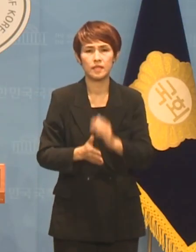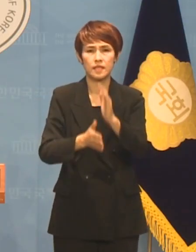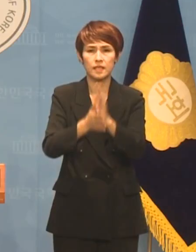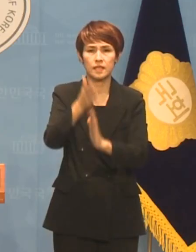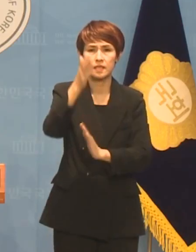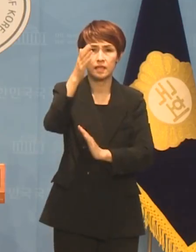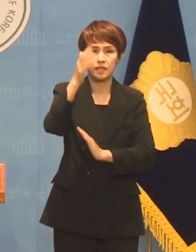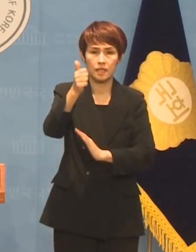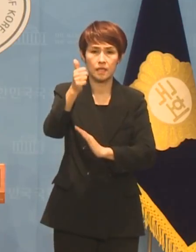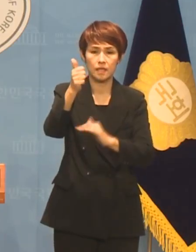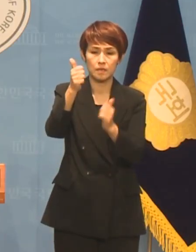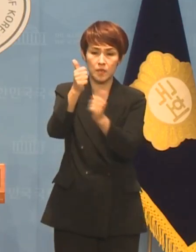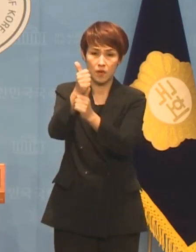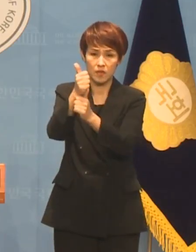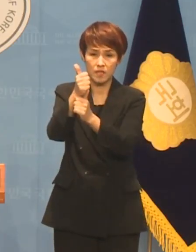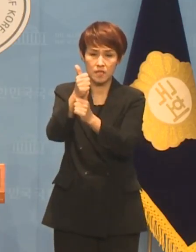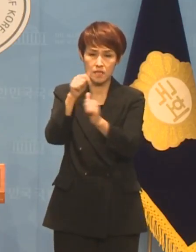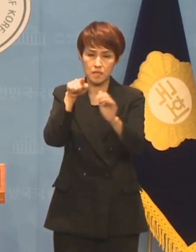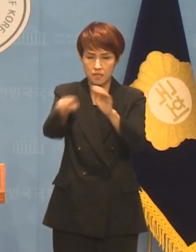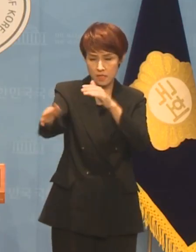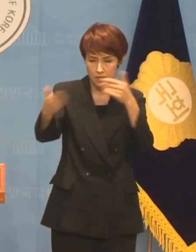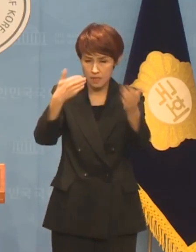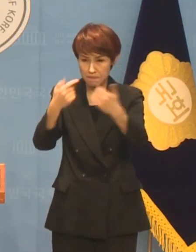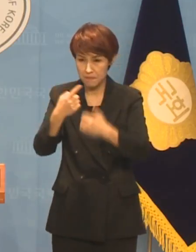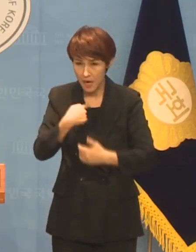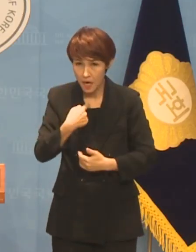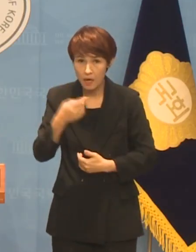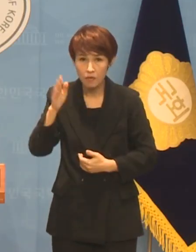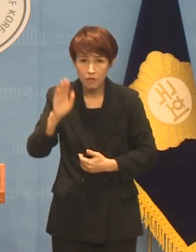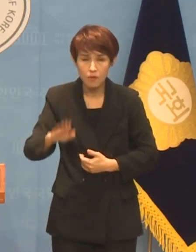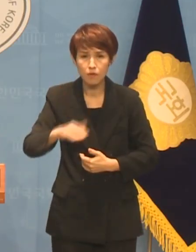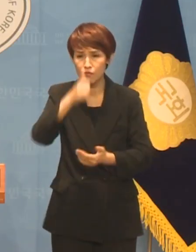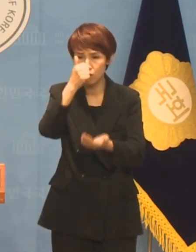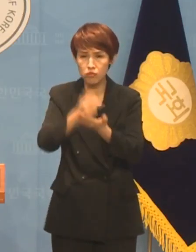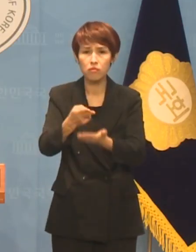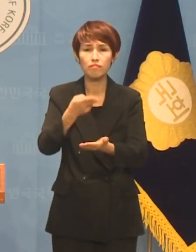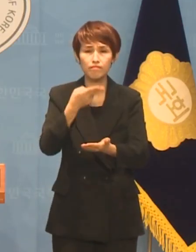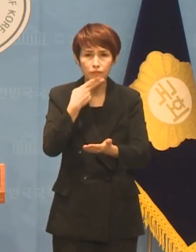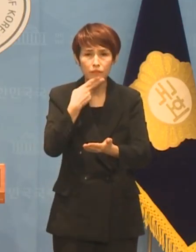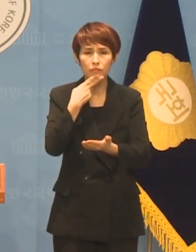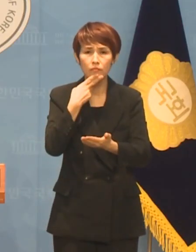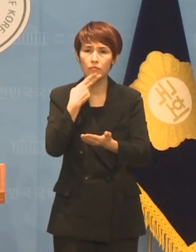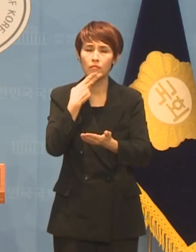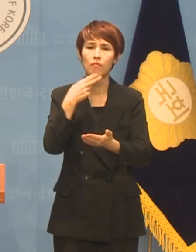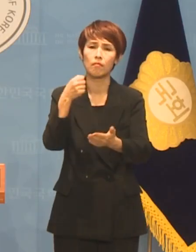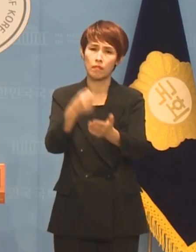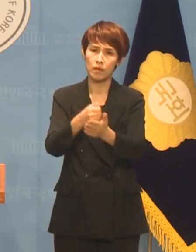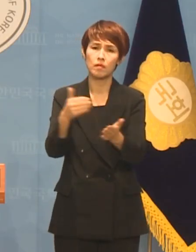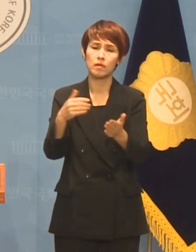비서실 압수수색까지 했지만 모두 무혐의 결론이 난 사안입니다.